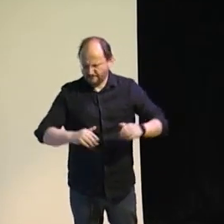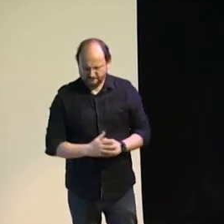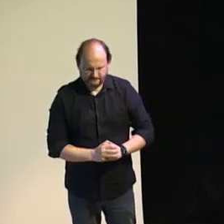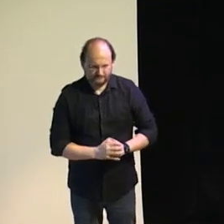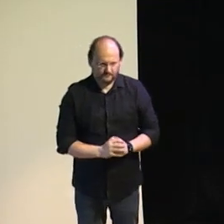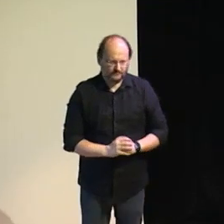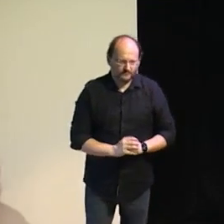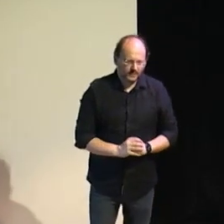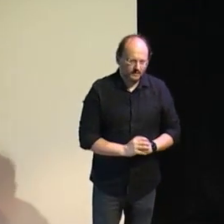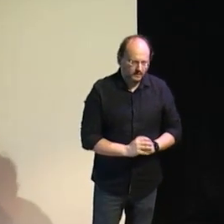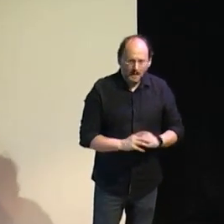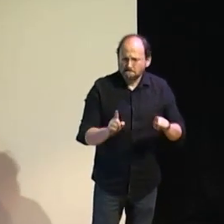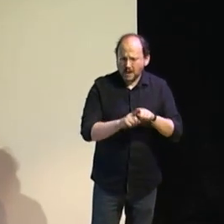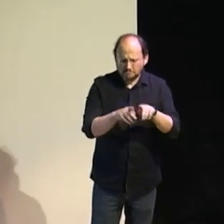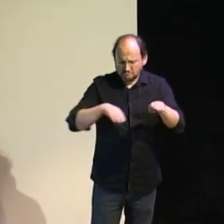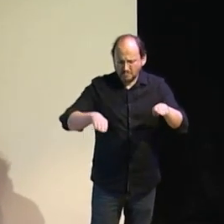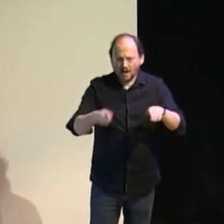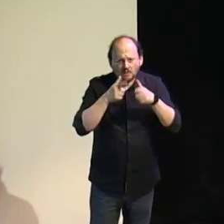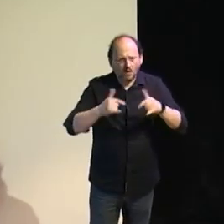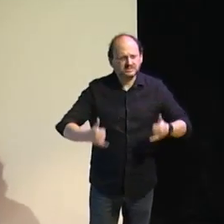ans, enfin l'an 1000, 1500 à peu près. Et